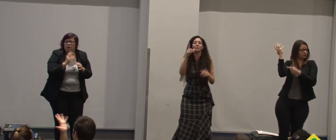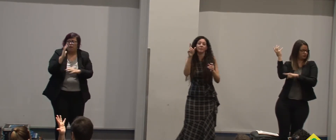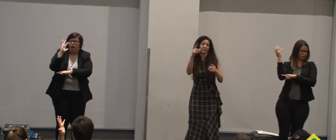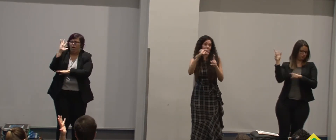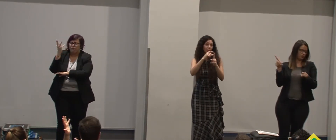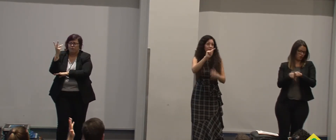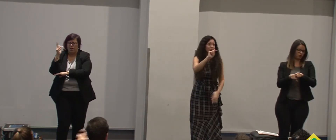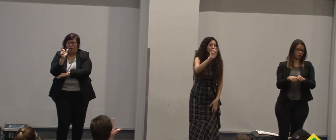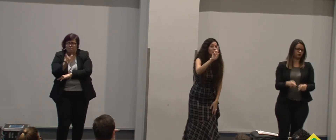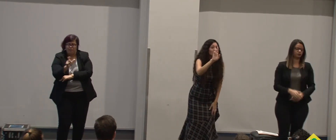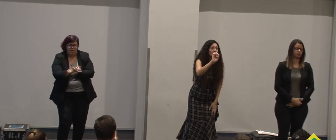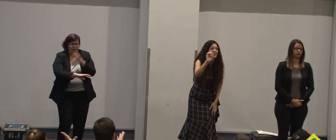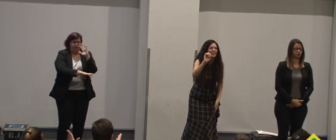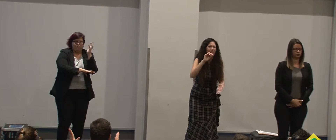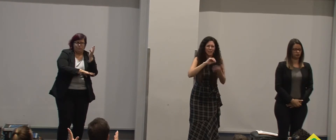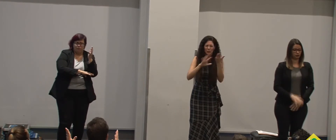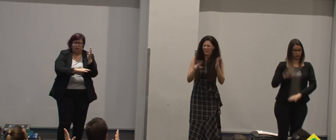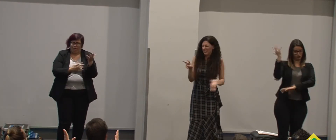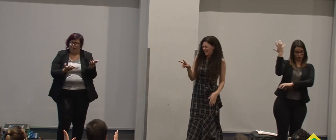encadeamento.